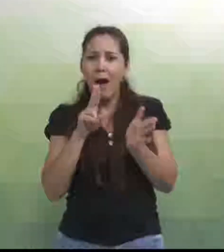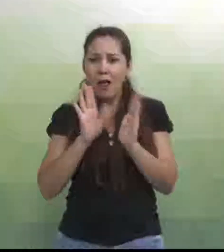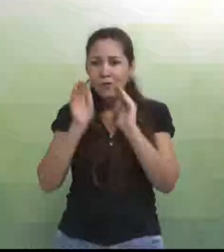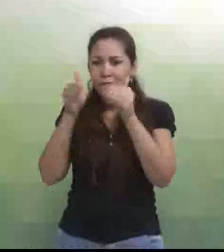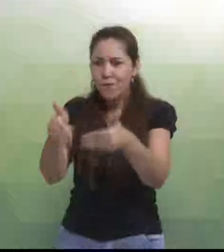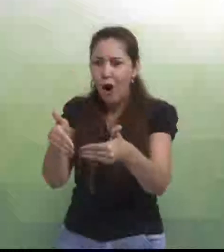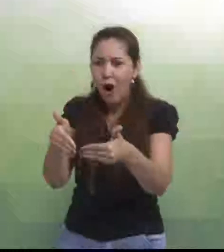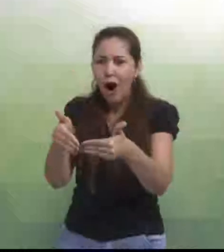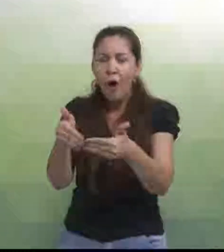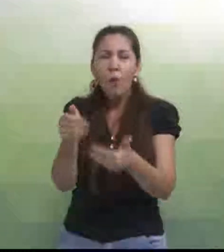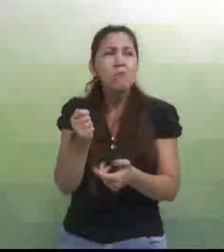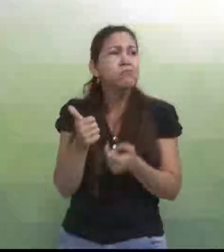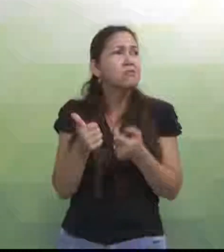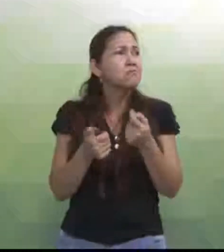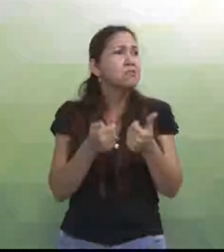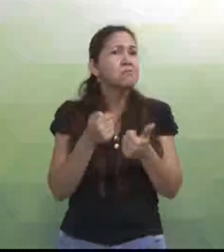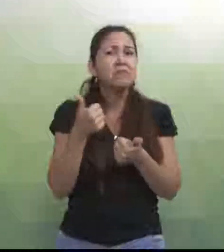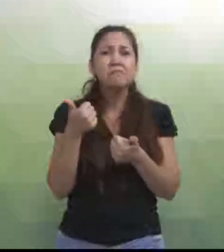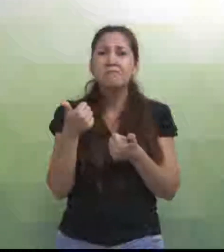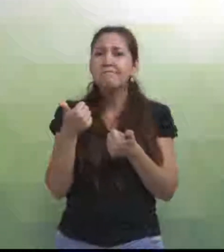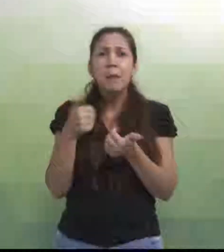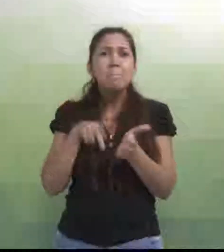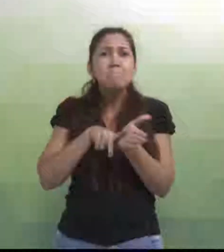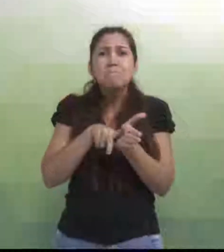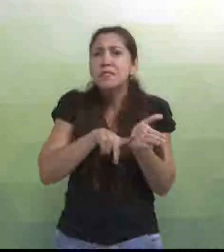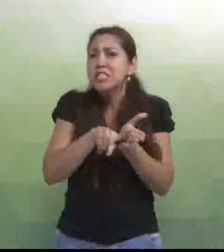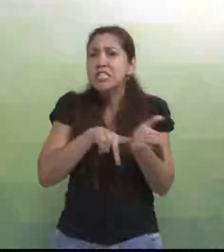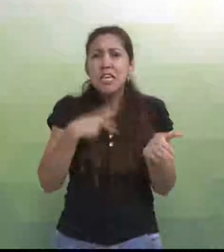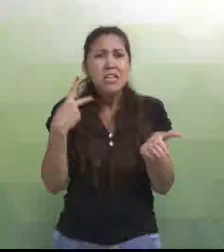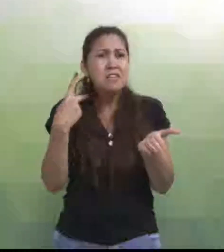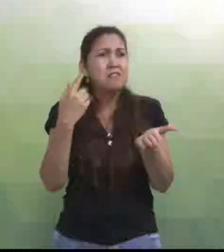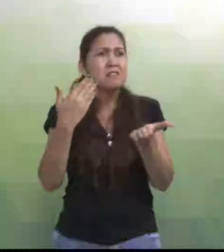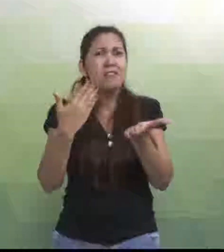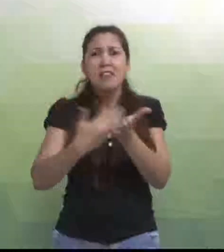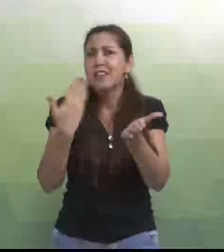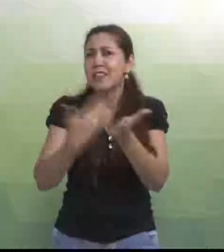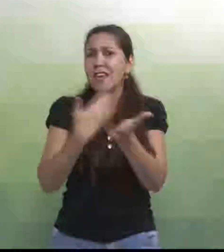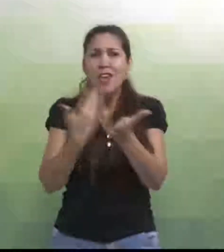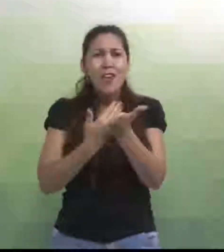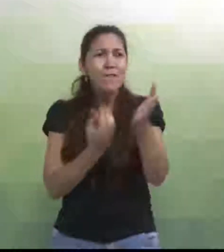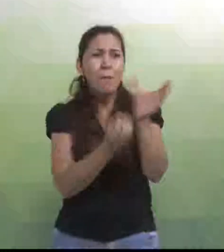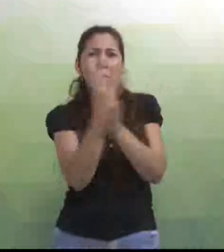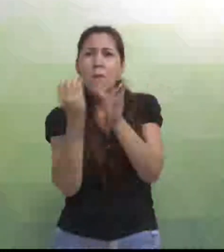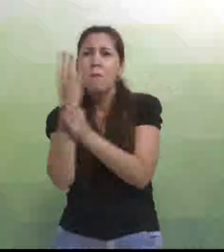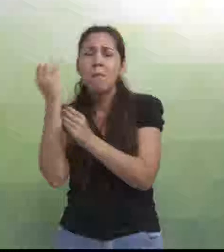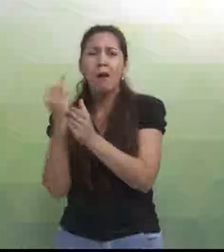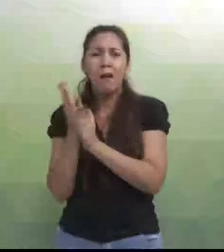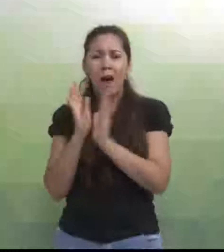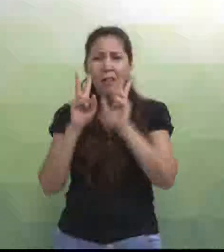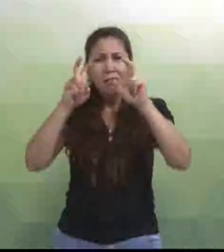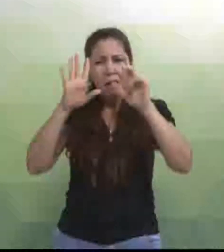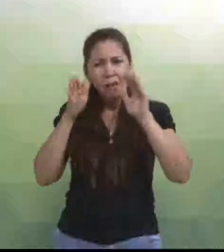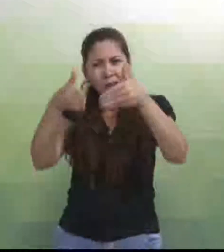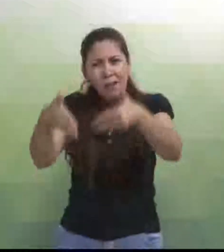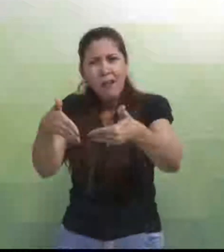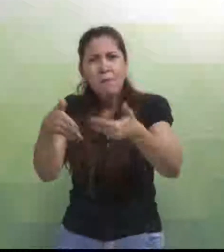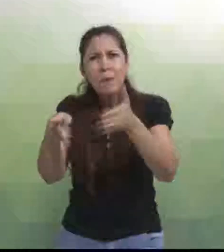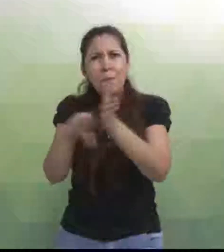Falta pesquisas, falta materiais, livros, falta publicações próprias para o ensino da Libras, porque são muito poucos